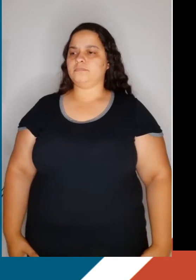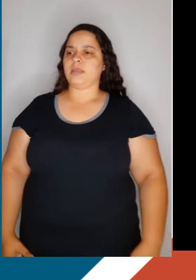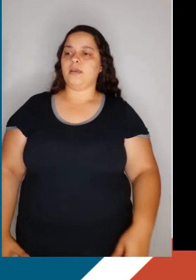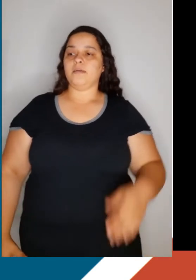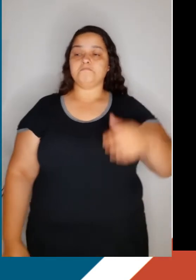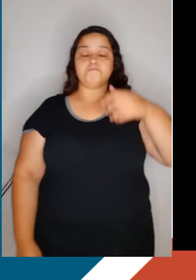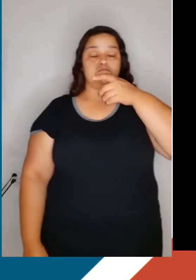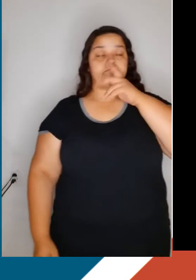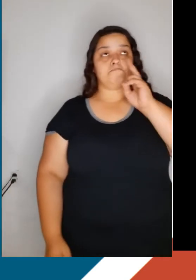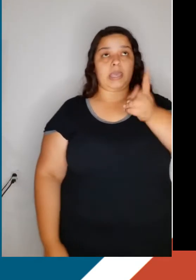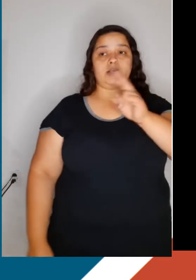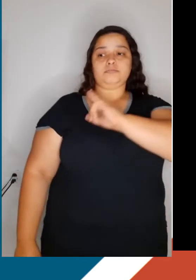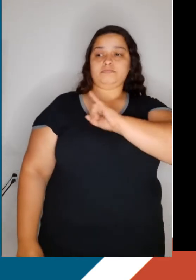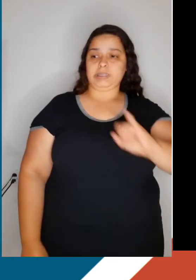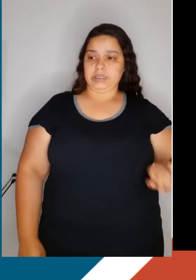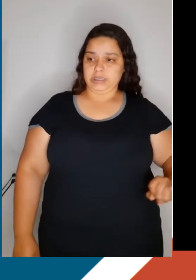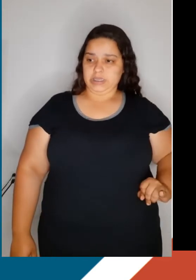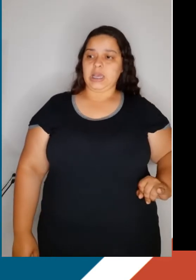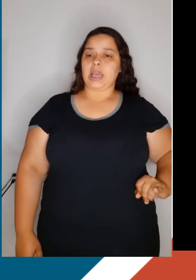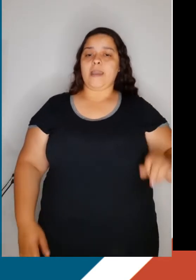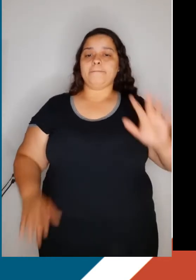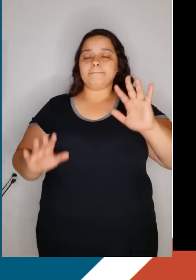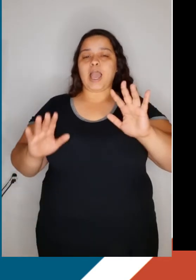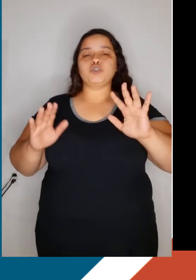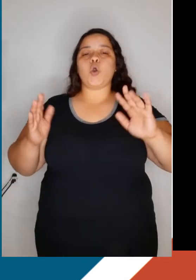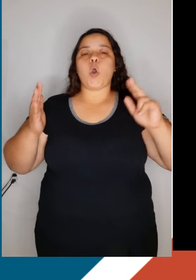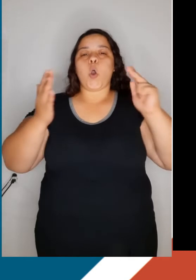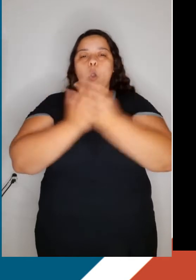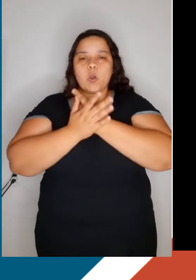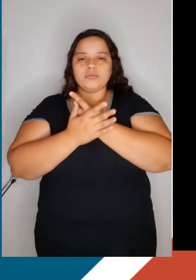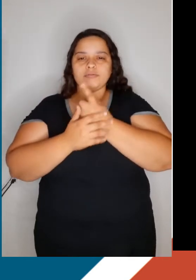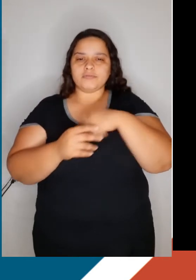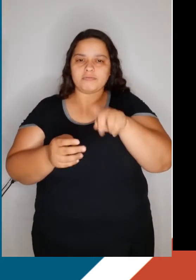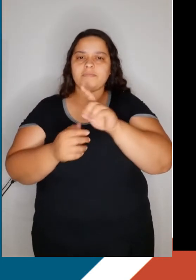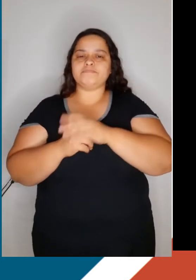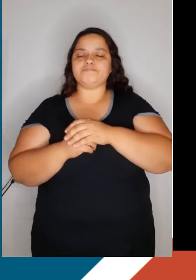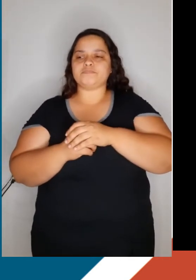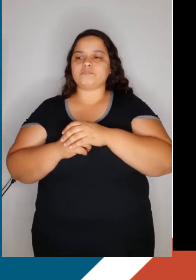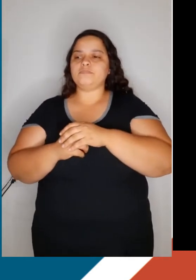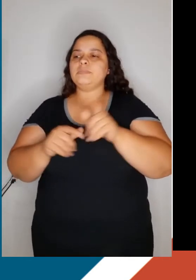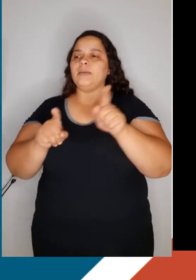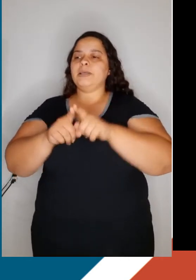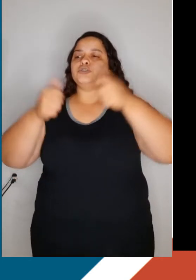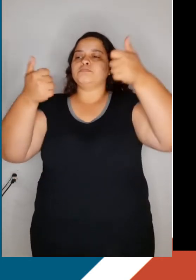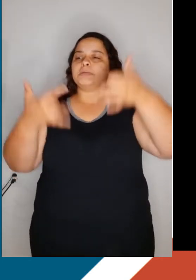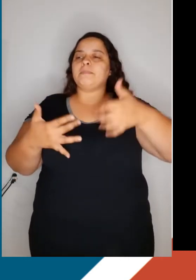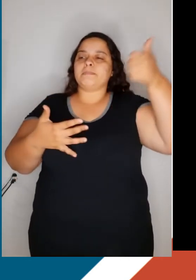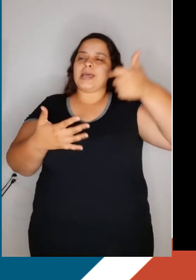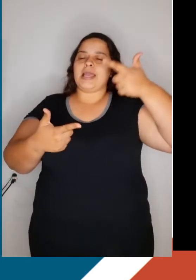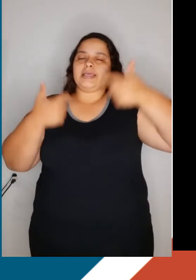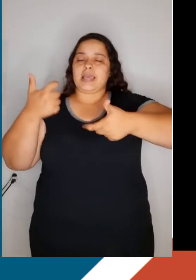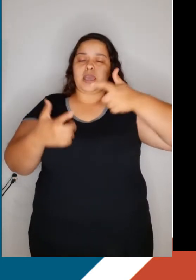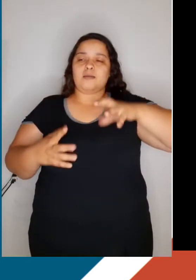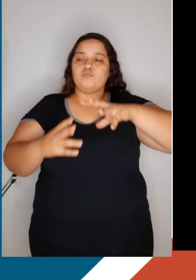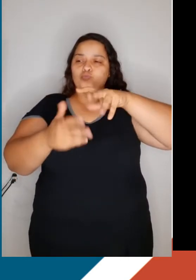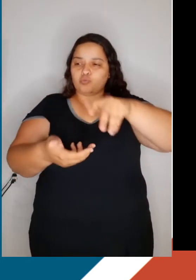O próprio imperialismo, não o imperialismo em si, mas os confrontos que o imperialismo desencadeia, também explica a Primeira Guerra Mundial e